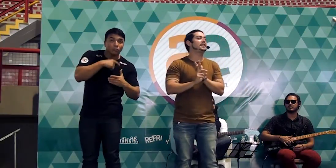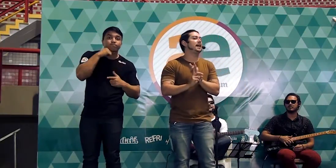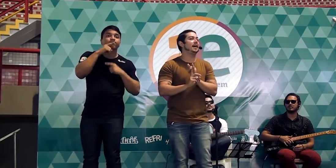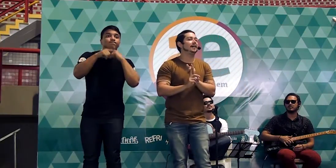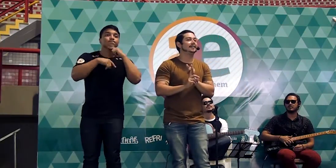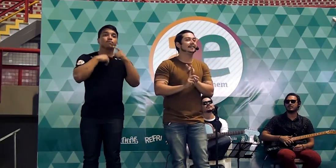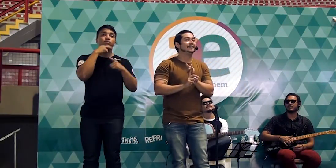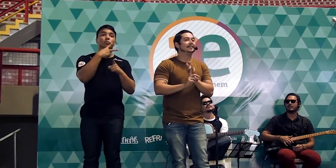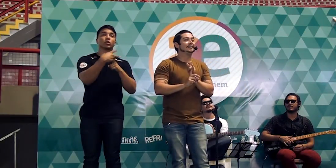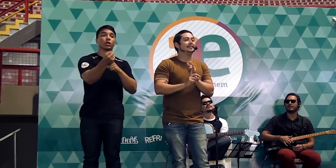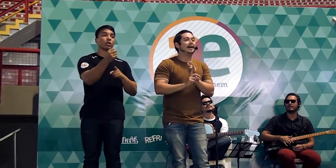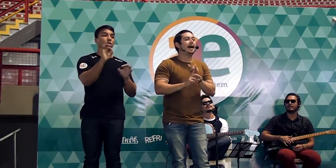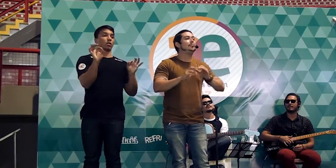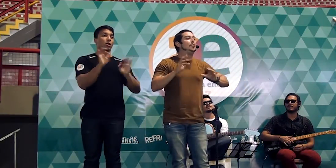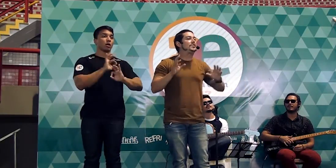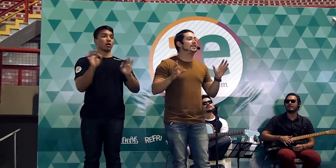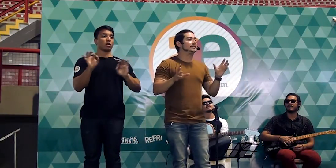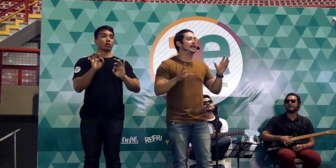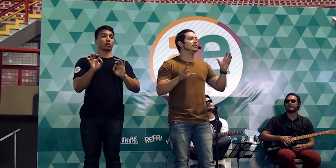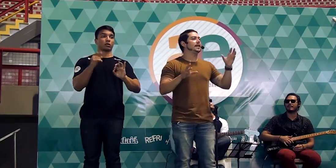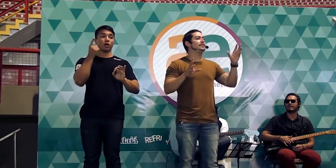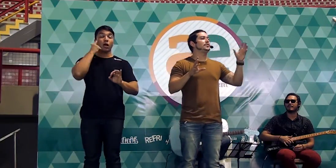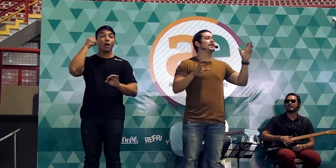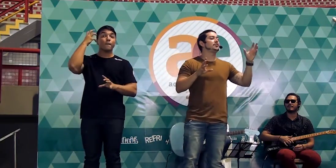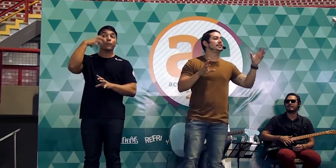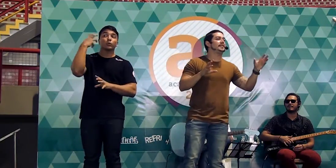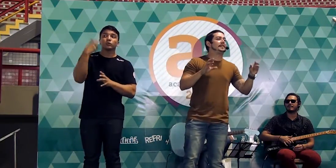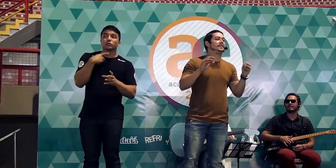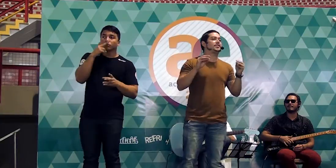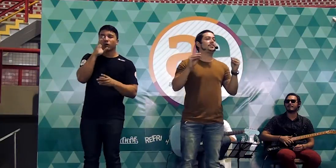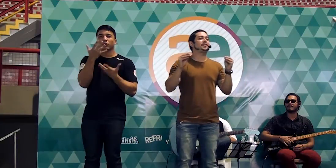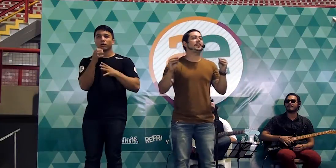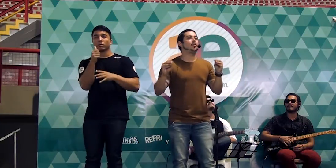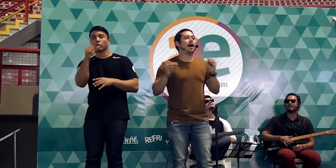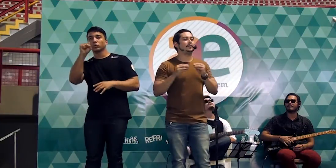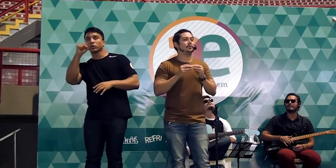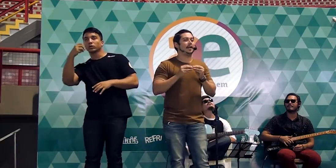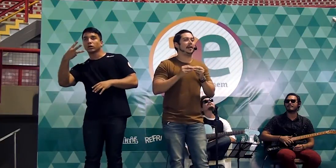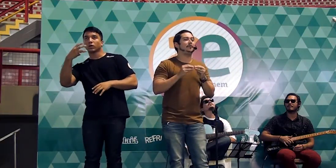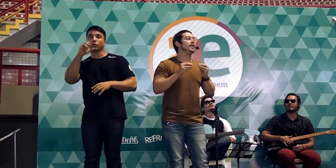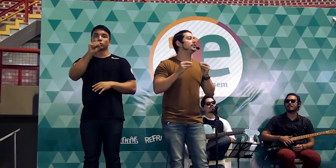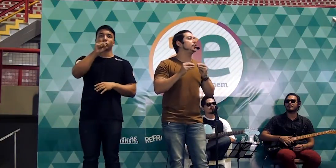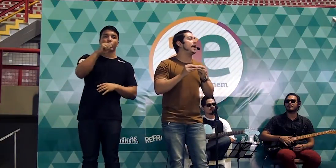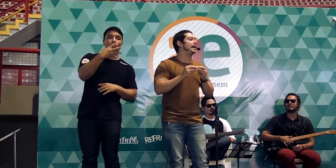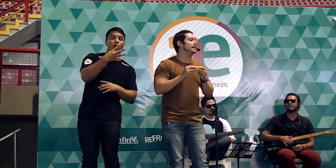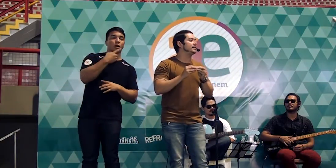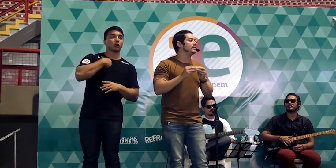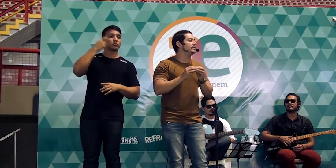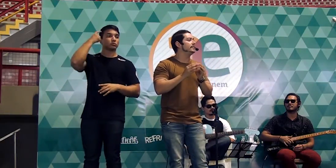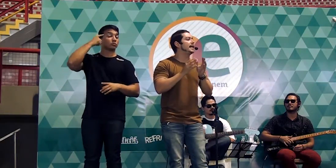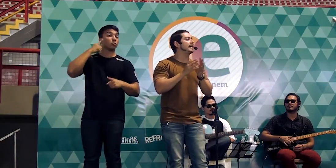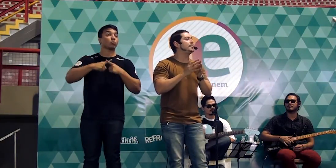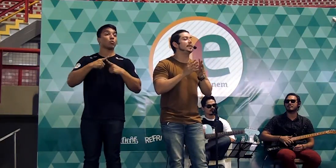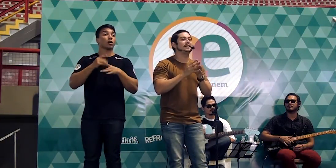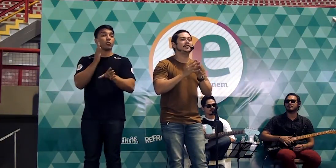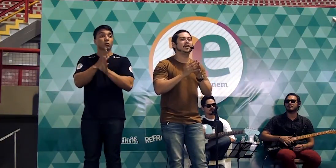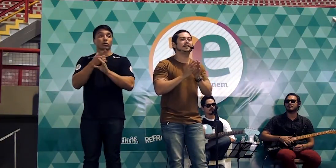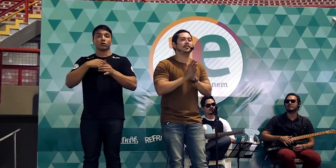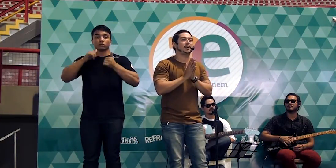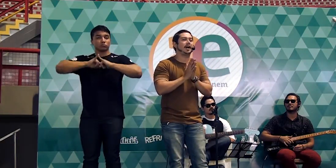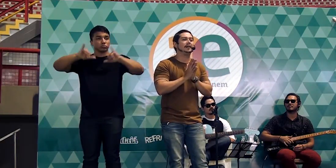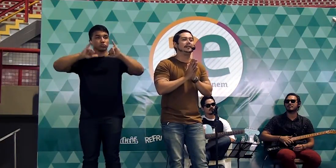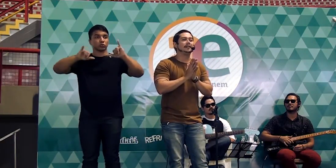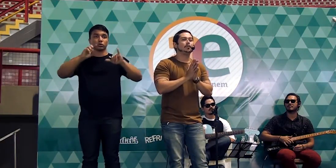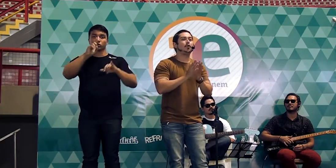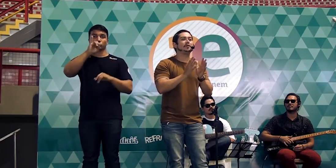consegue ganhar. A música está entre os anos 83 e 84. Ela foi entoada na campanha das